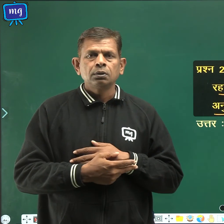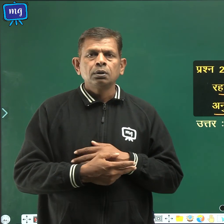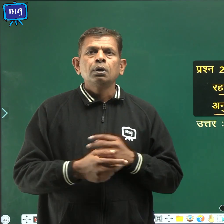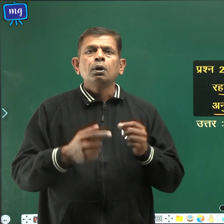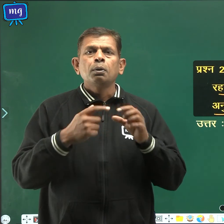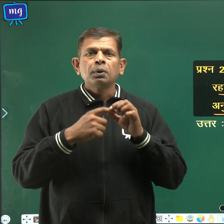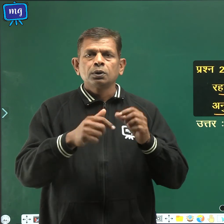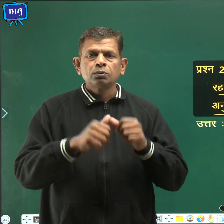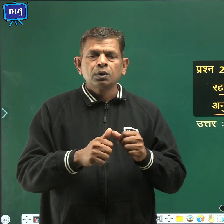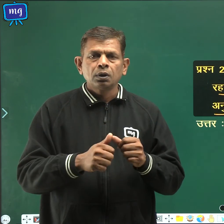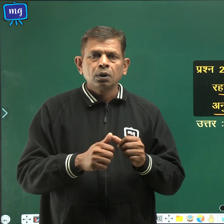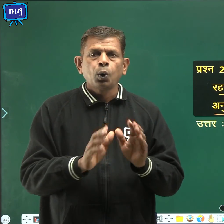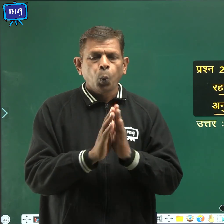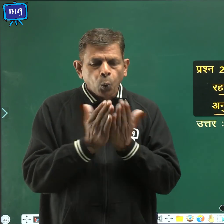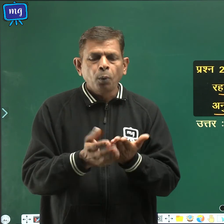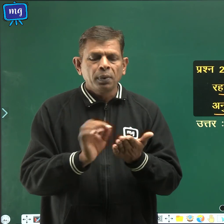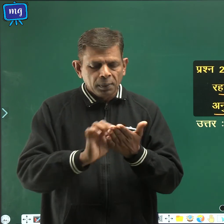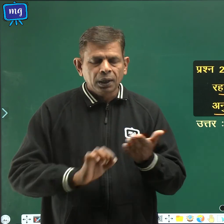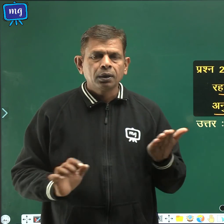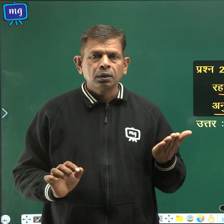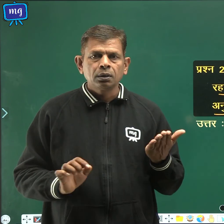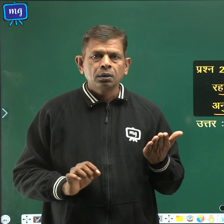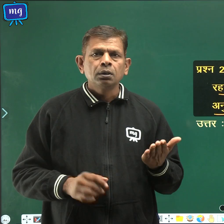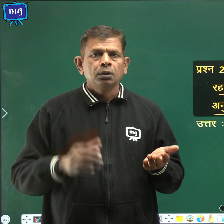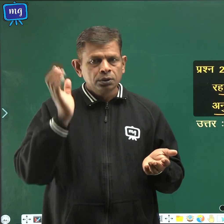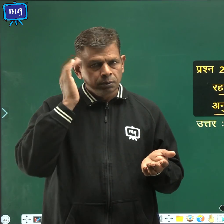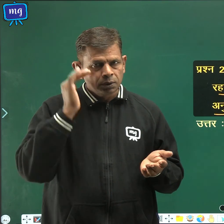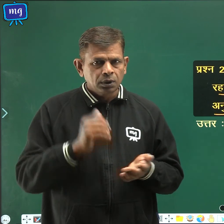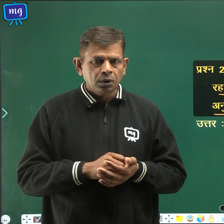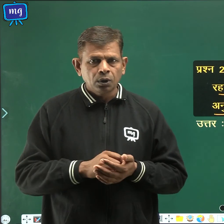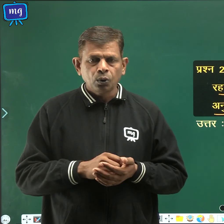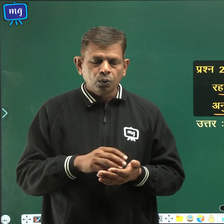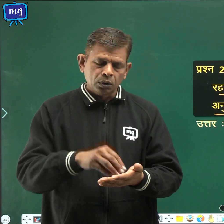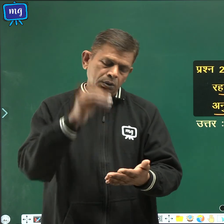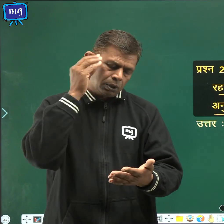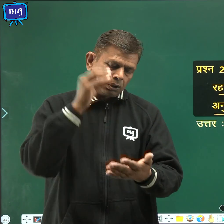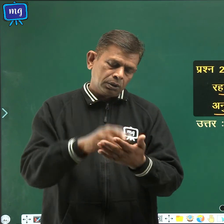प्रश्न उत्तर कॉपी में लिखना, समझना